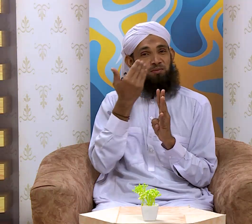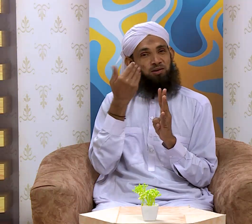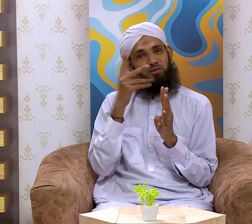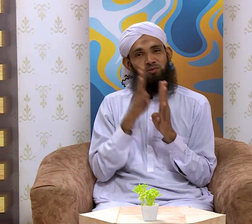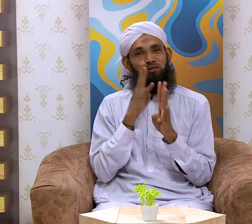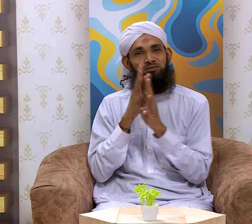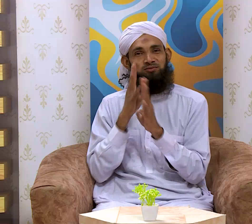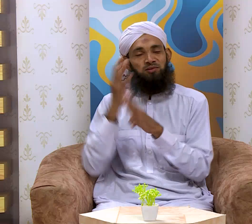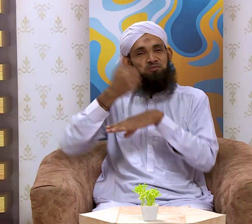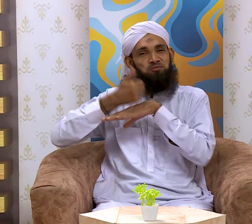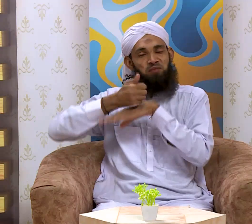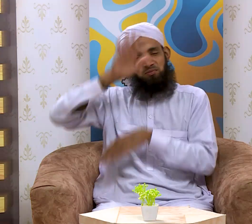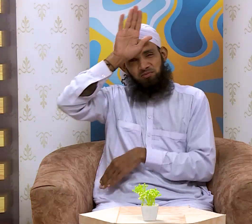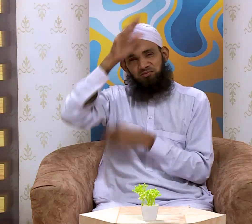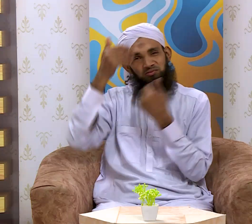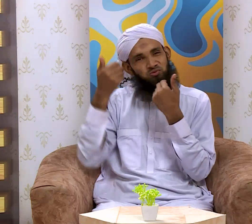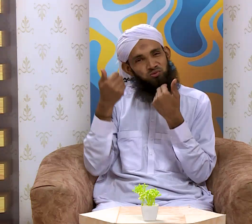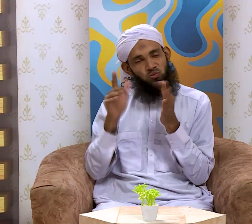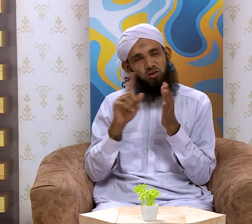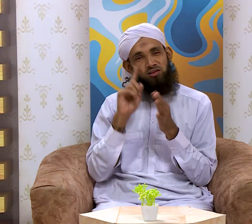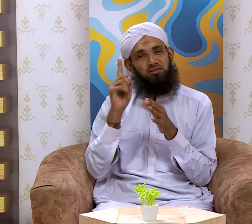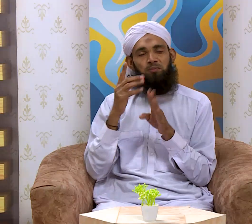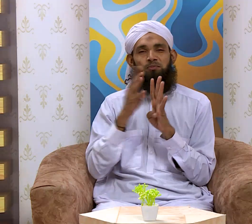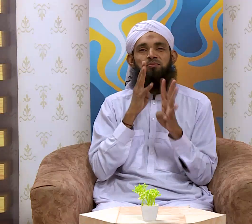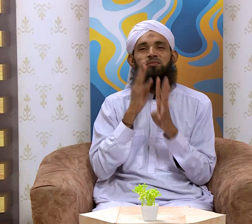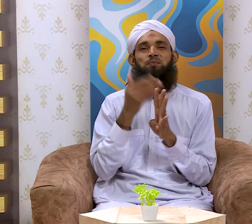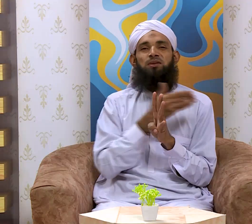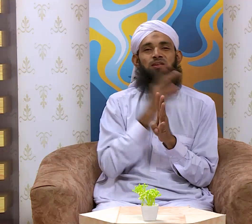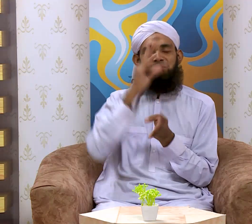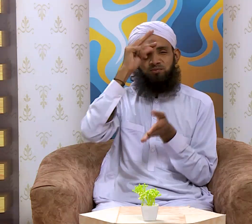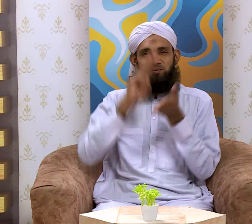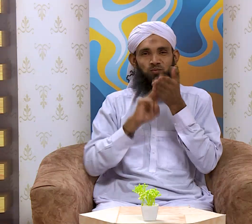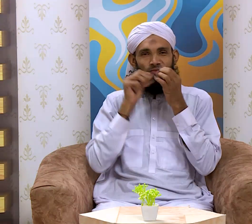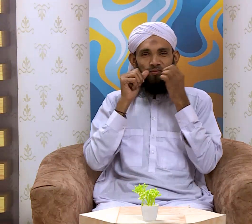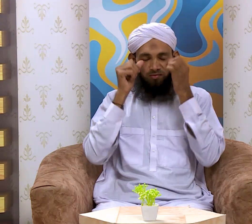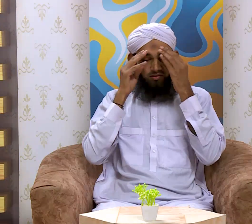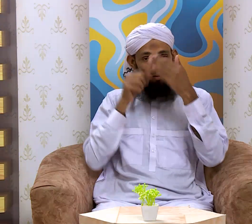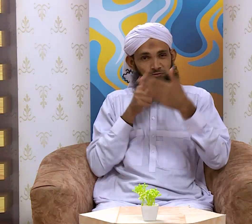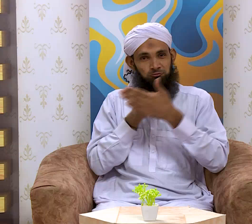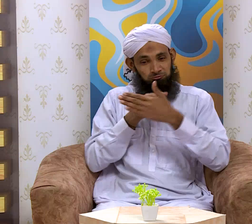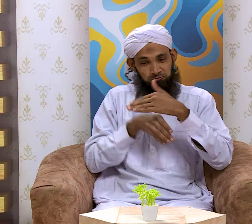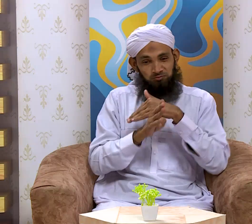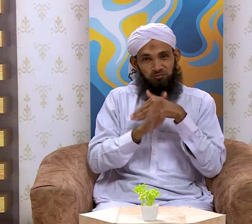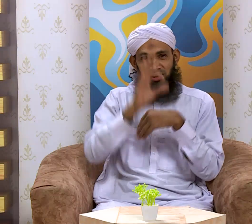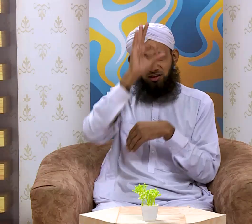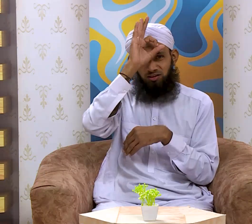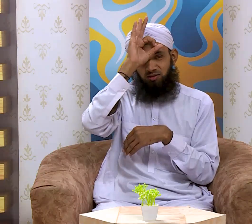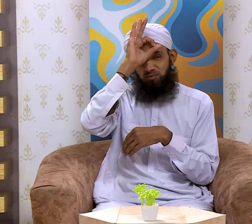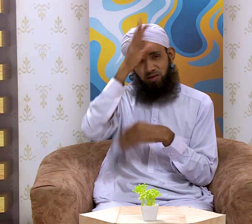جا چکے ہیں۔ اللہ اکبر، اللہ کریم نے نبی پاک صلی اللہ علیہ وآلہ وسلم کو ایسی عظمت اور شان جو ہے وہ عطا فرمائی۔